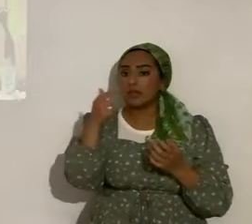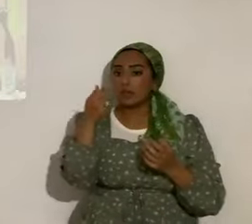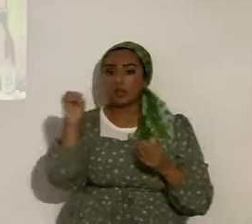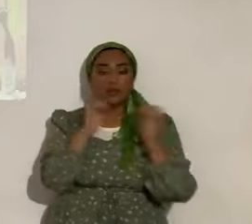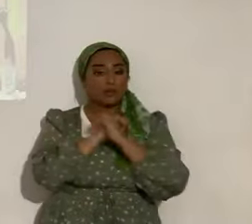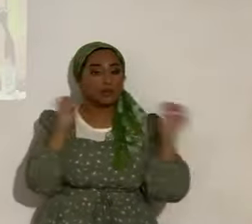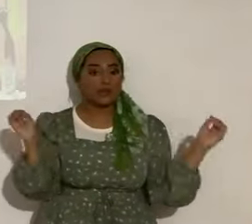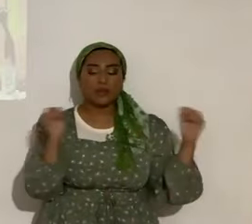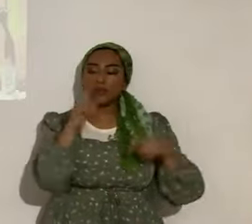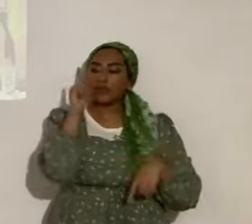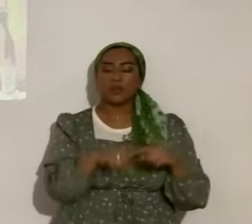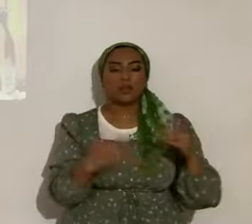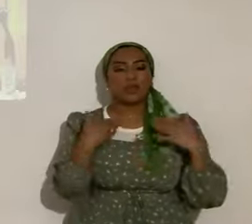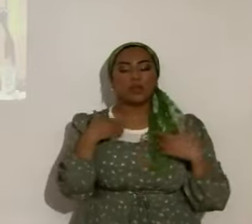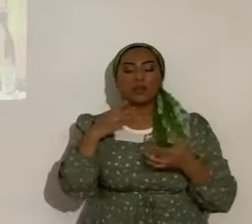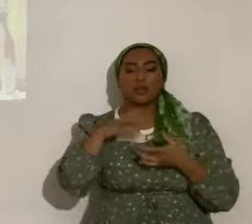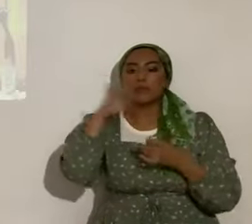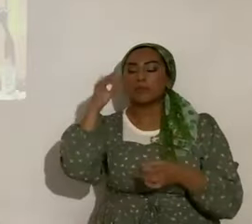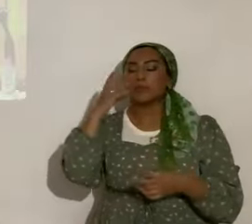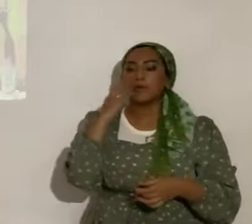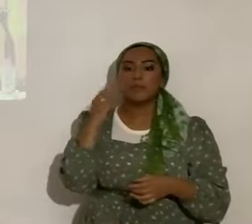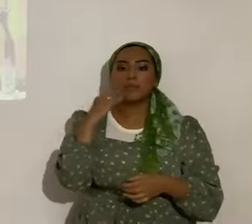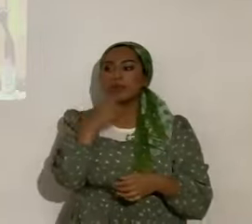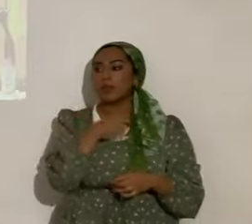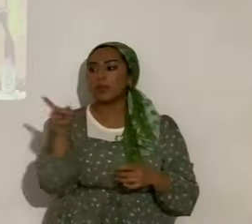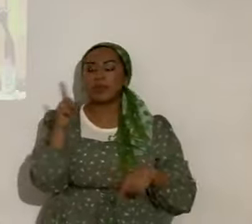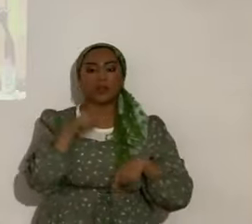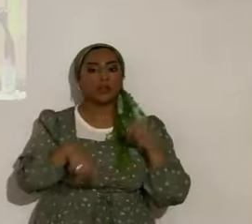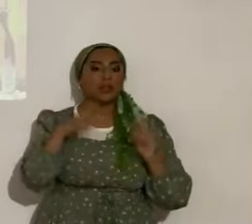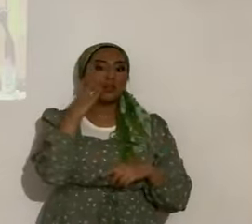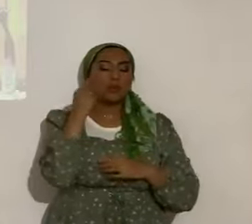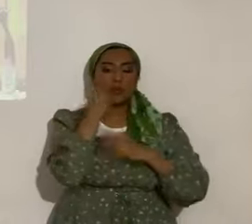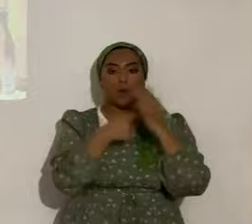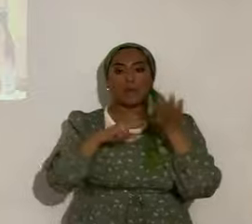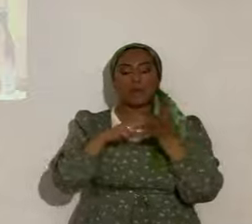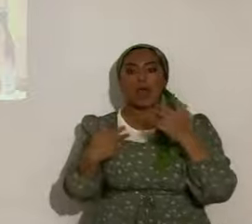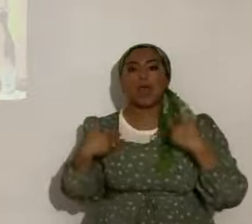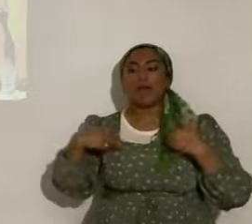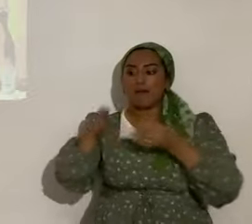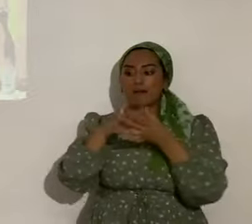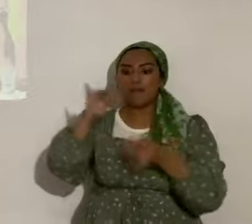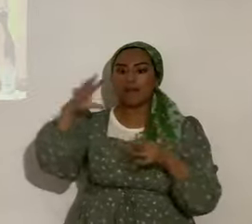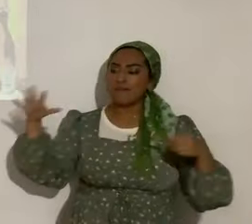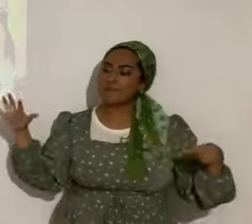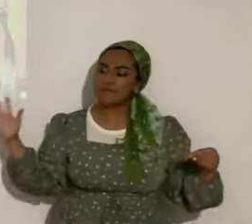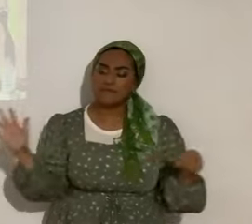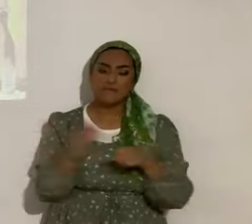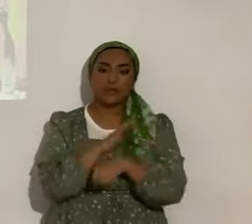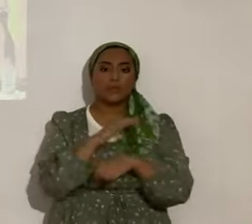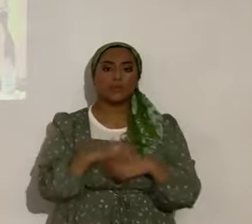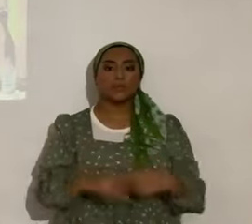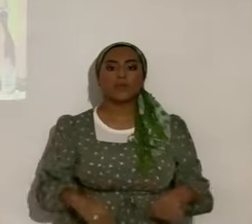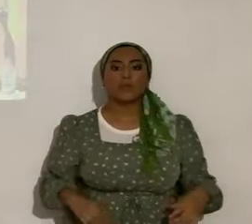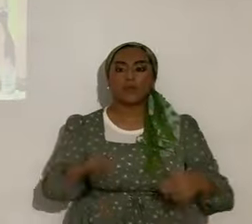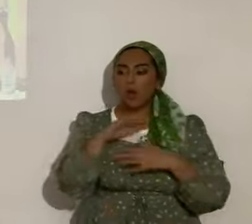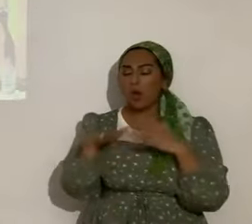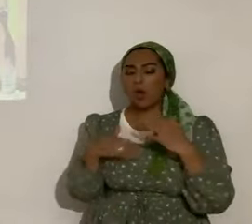puede tener una experiencia espiritual, no puede experimentar lo que es tener el Ruach HaKodesh en plenitud. Todos